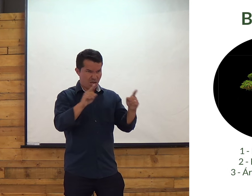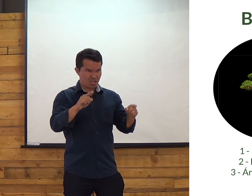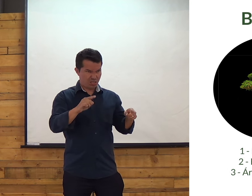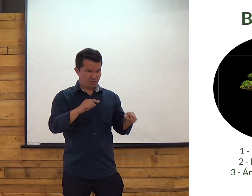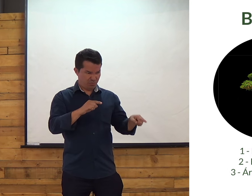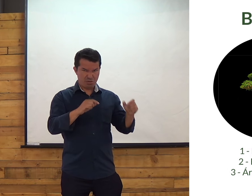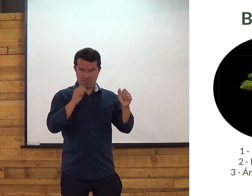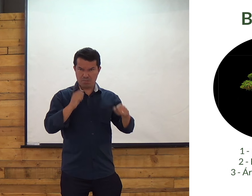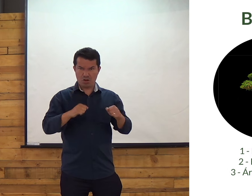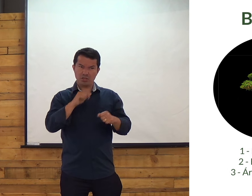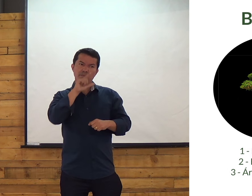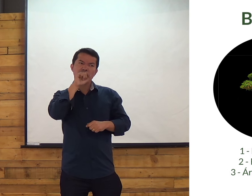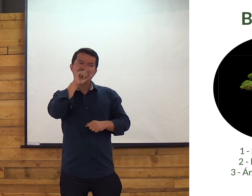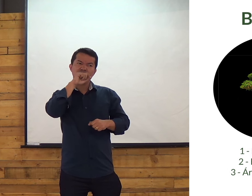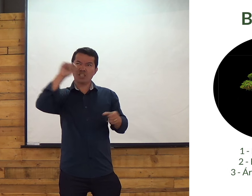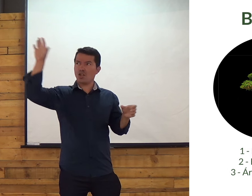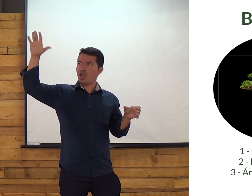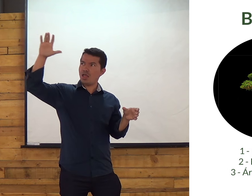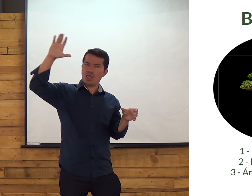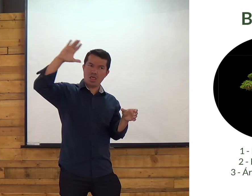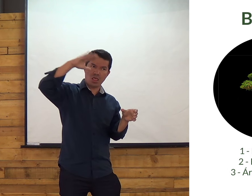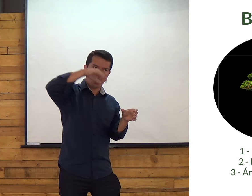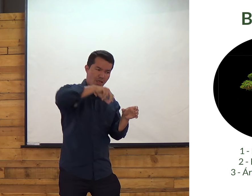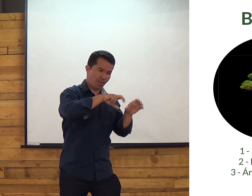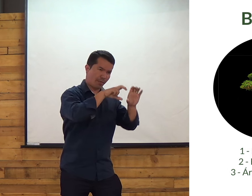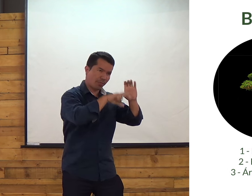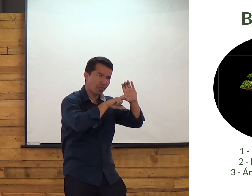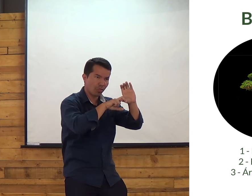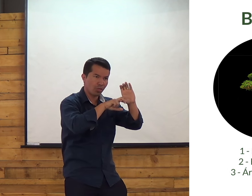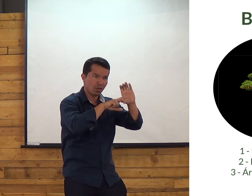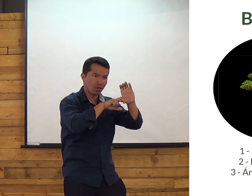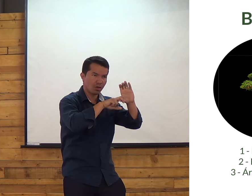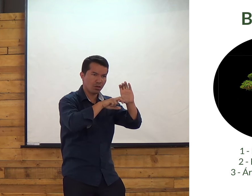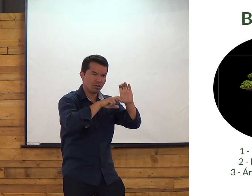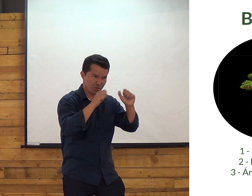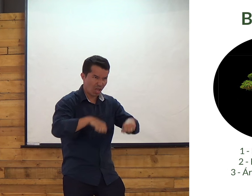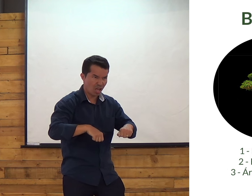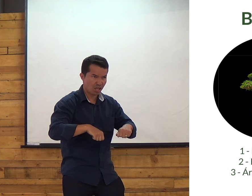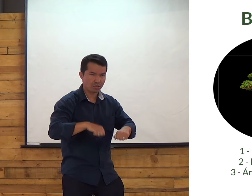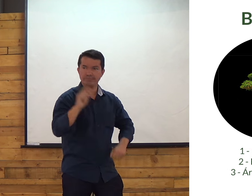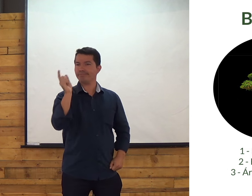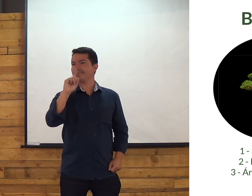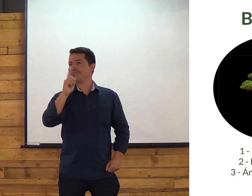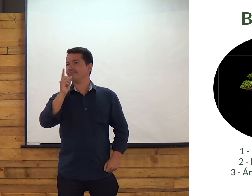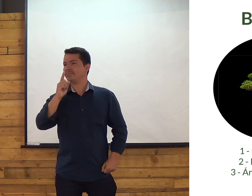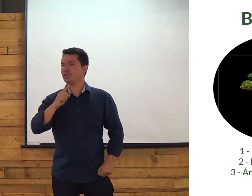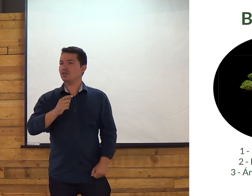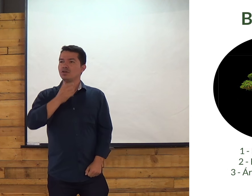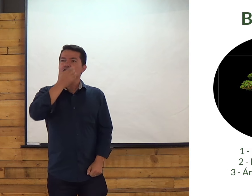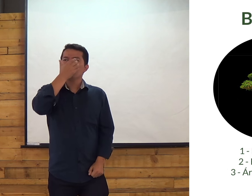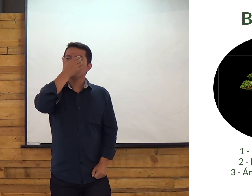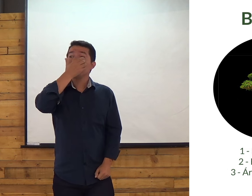linda de ver. Mas você pode vir um pássaro ali, sentar nela, fazer sua casa